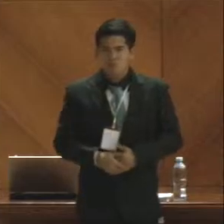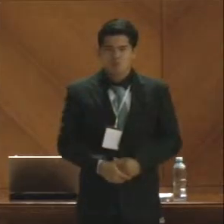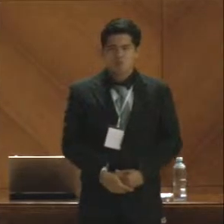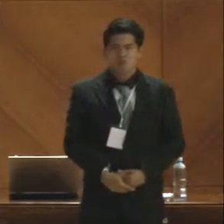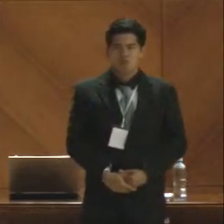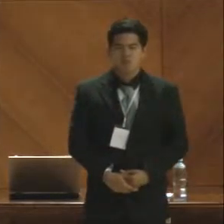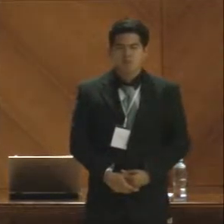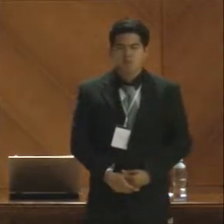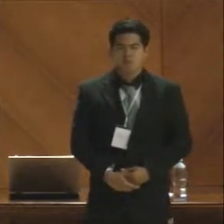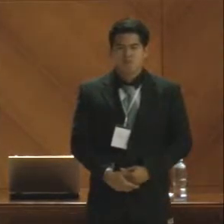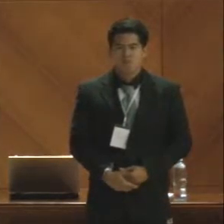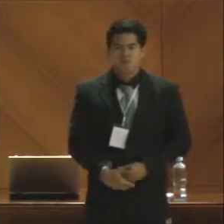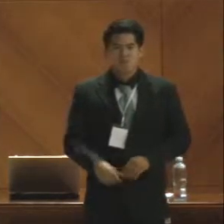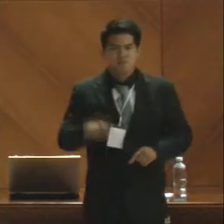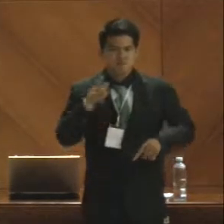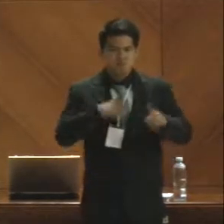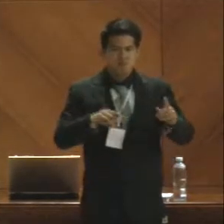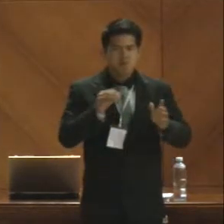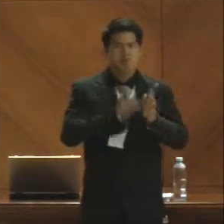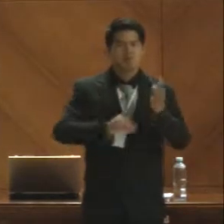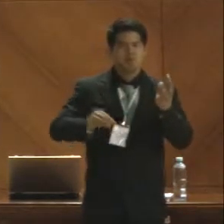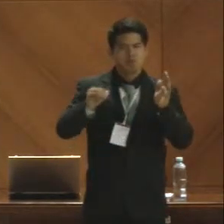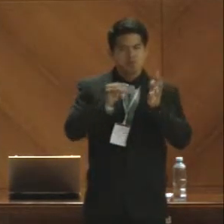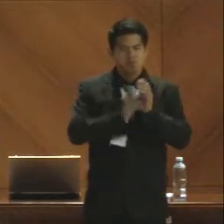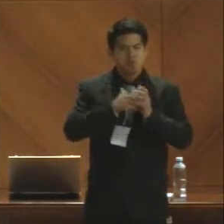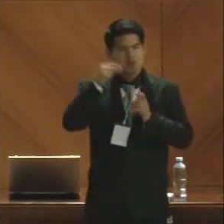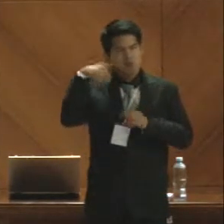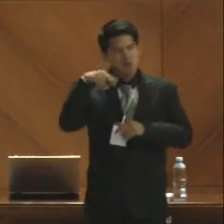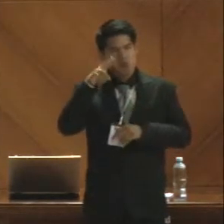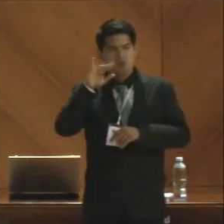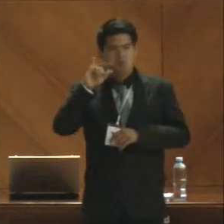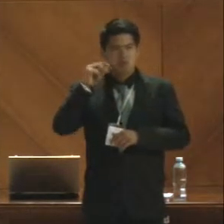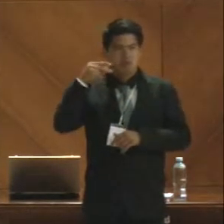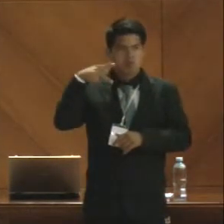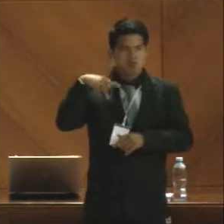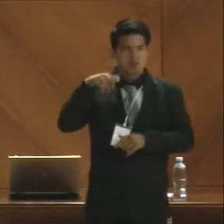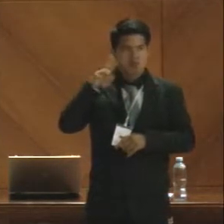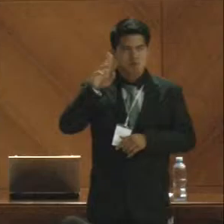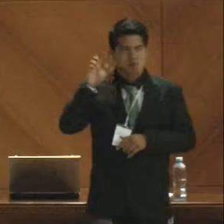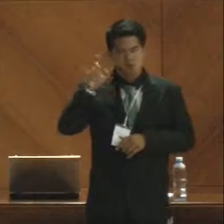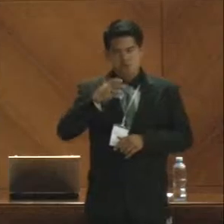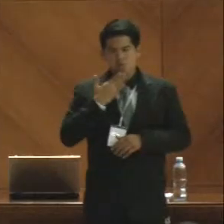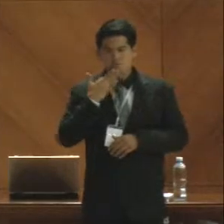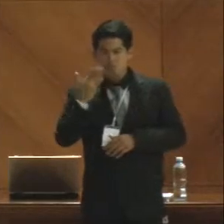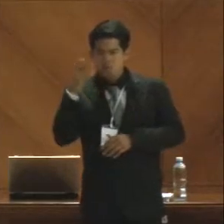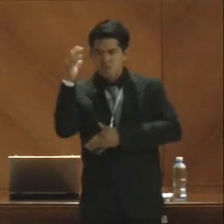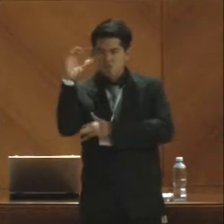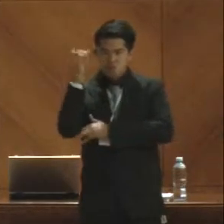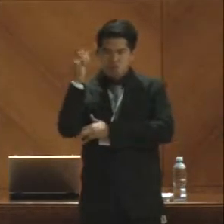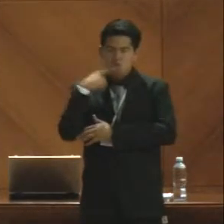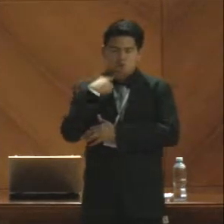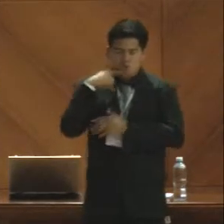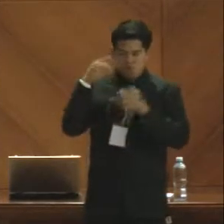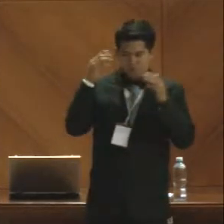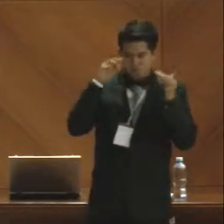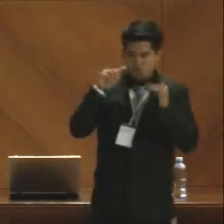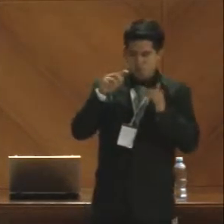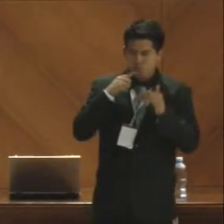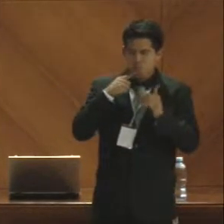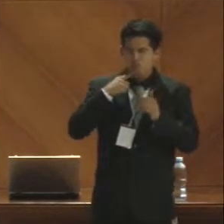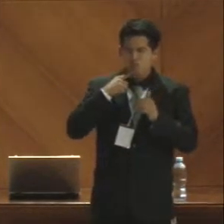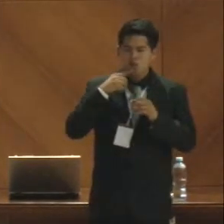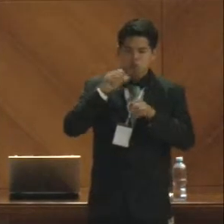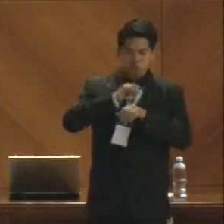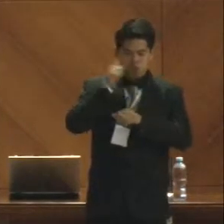parte técnica, el Kipux es un sistema de software libre basado en un sistema colombiano que se llamaba Orfeo, en el